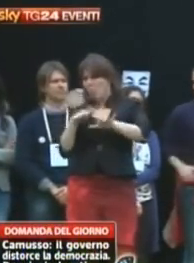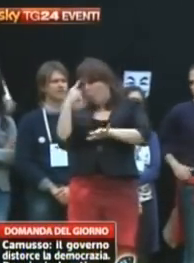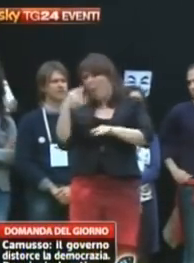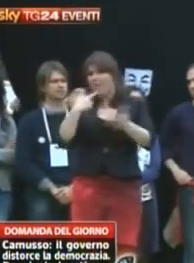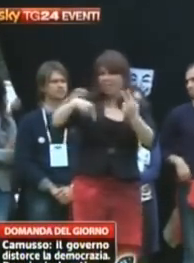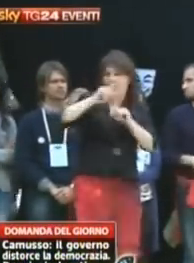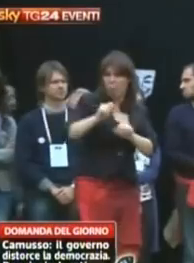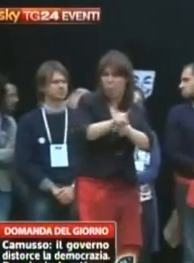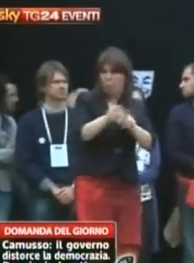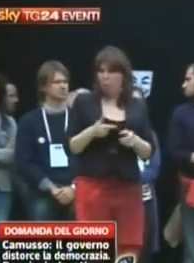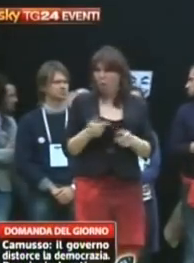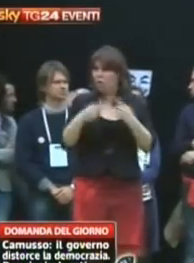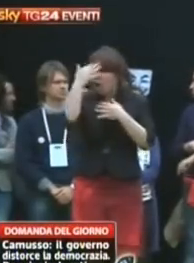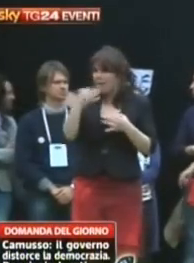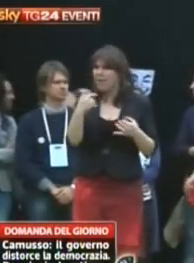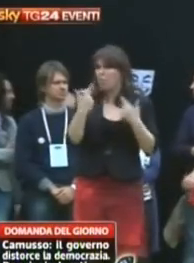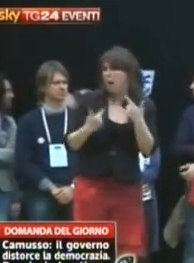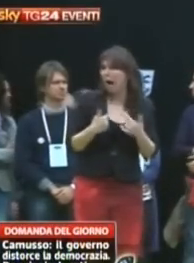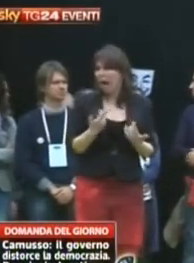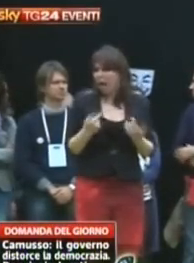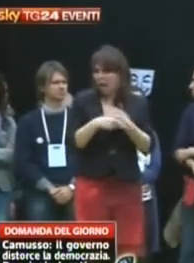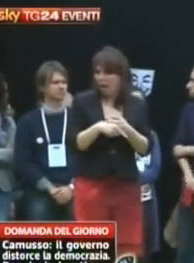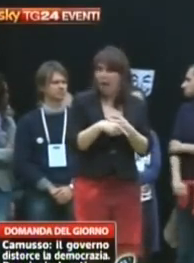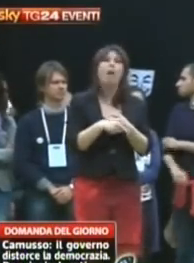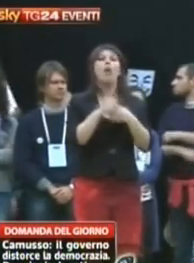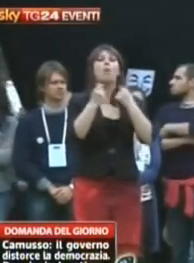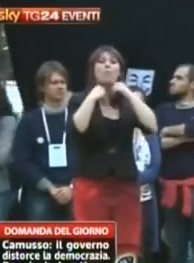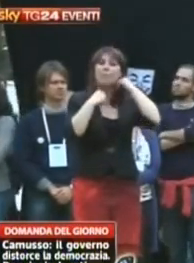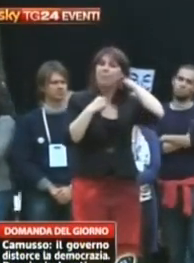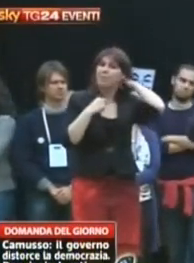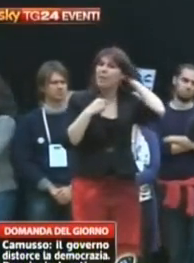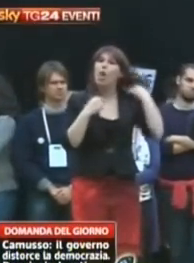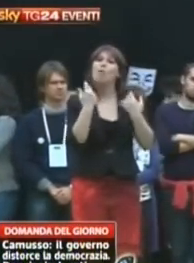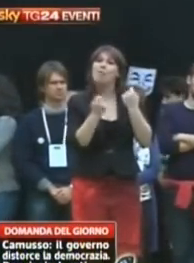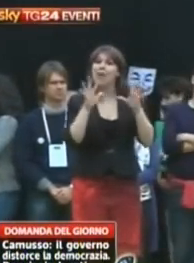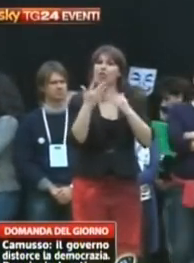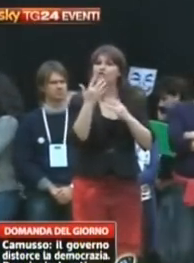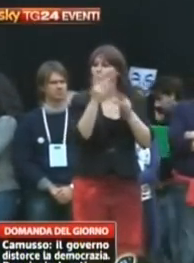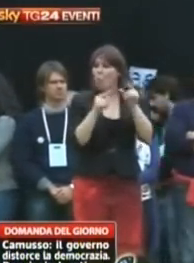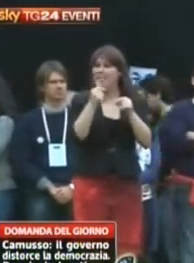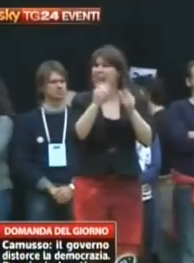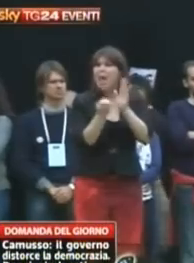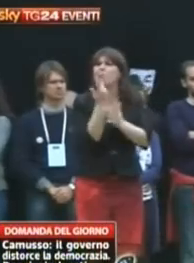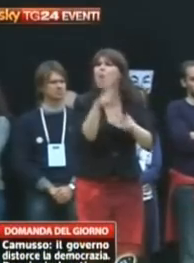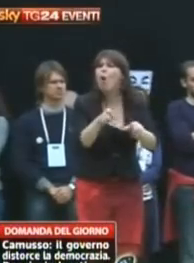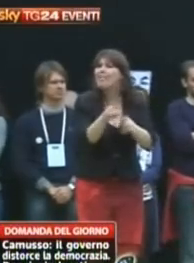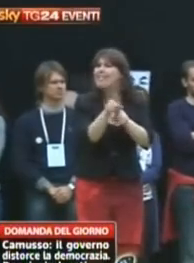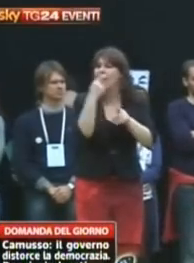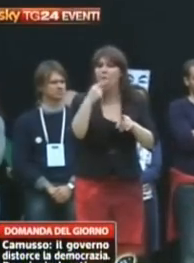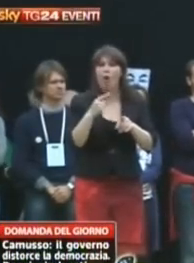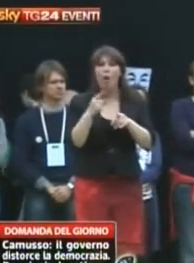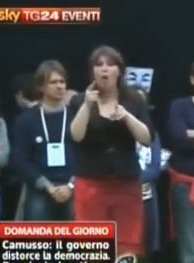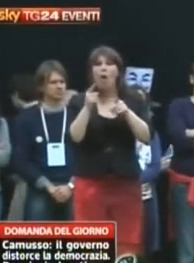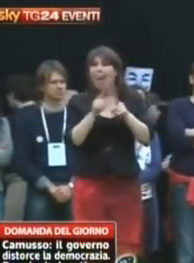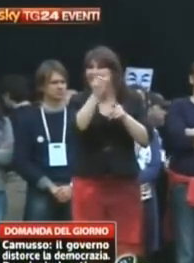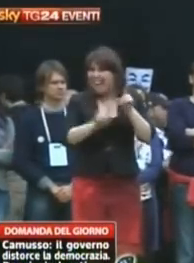Bisogna cambiare il rapporto. Vedete perché è nato il Movimento 5 Stelle? Non è mica per andare lì e cambiare una classe politica con noi, non siamo in